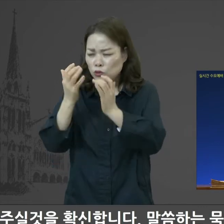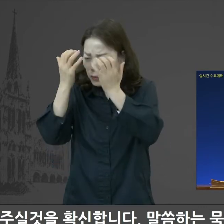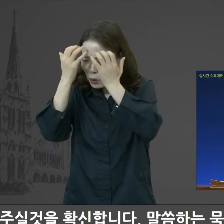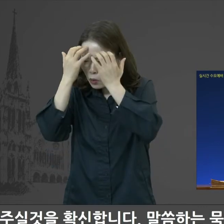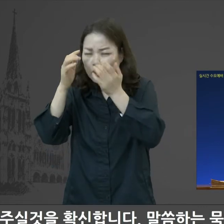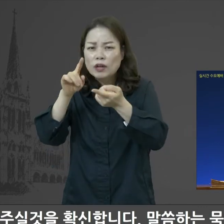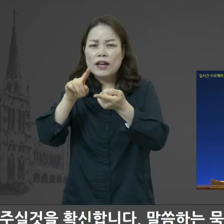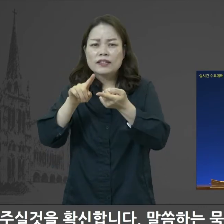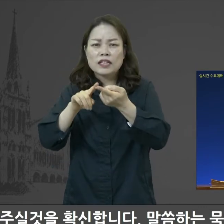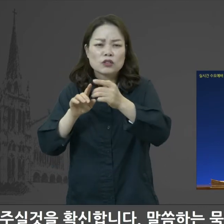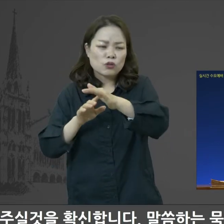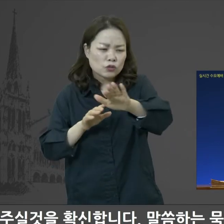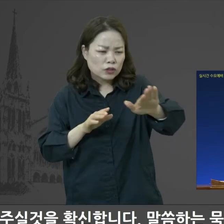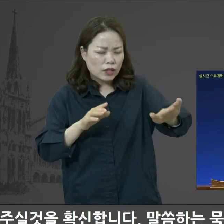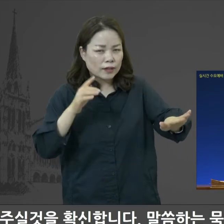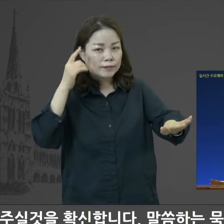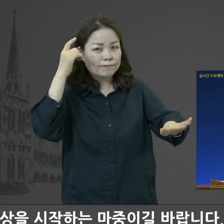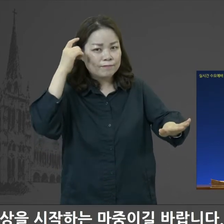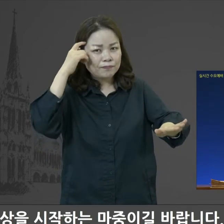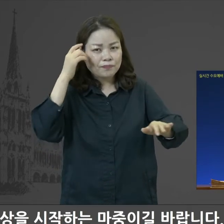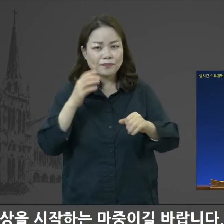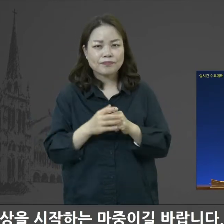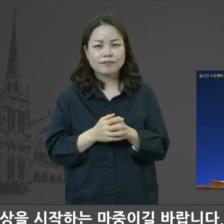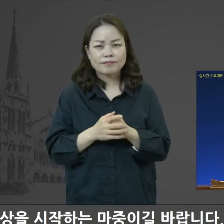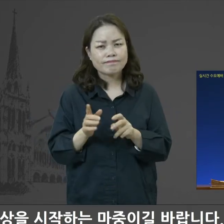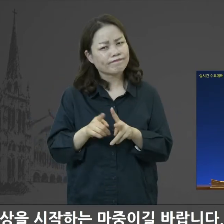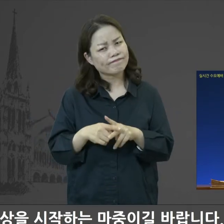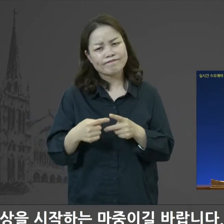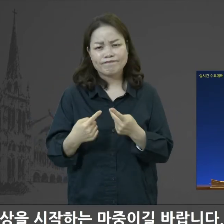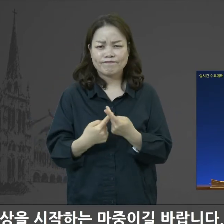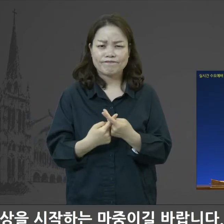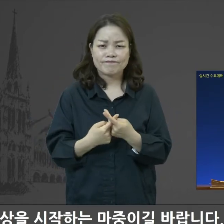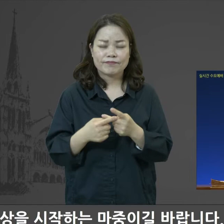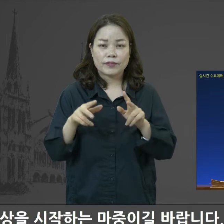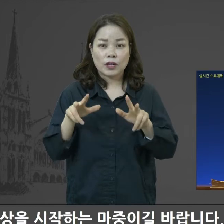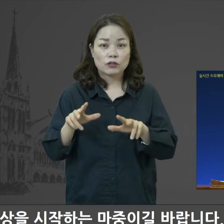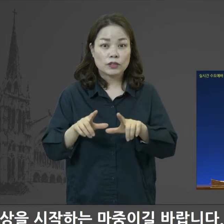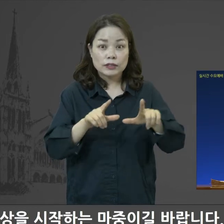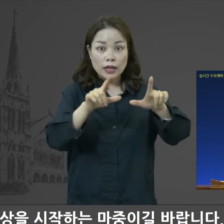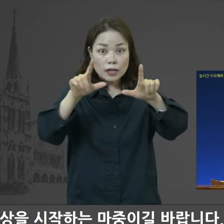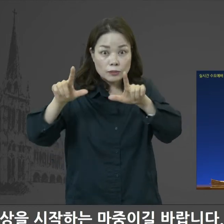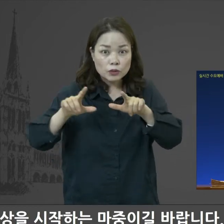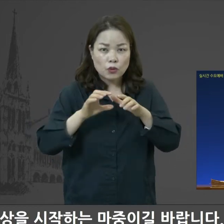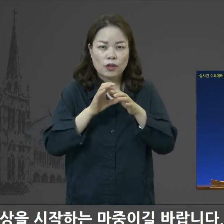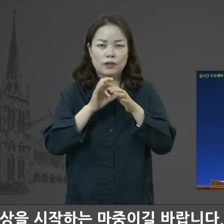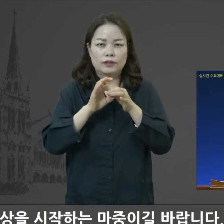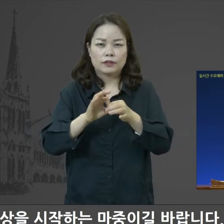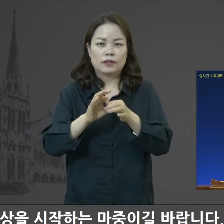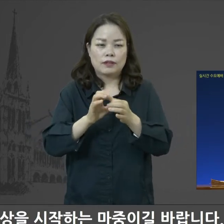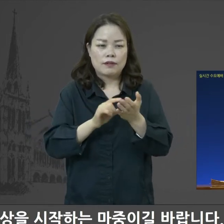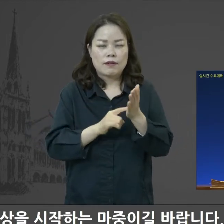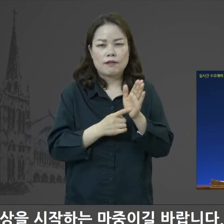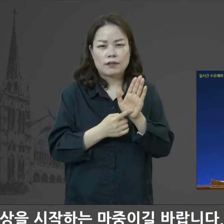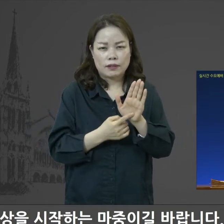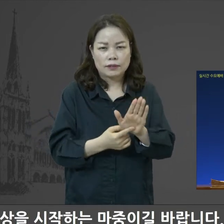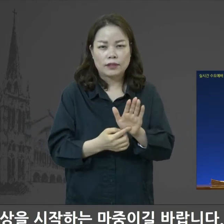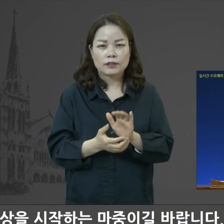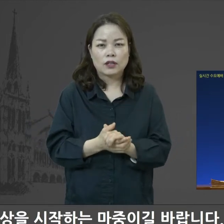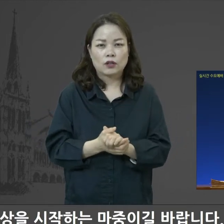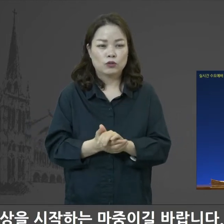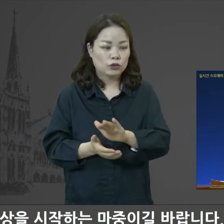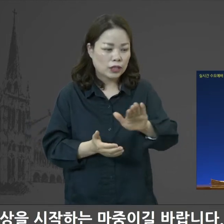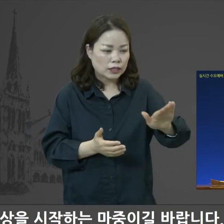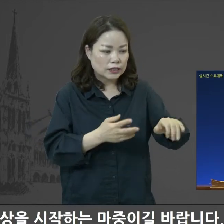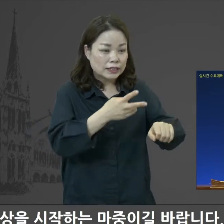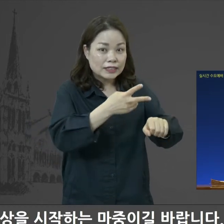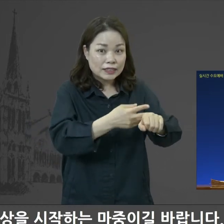대한 우리가 가진 머리의 그 이해가 이제 우리의 삶으로 구현되어서 우리의 참